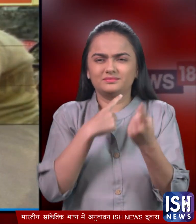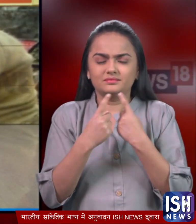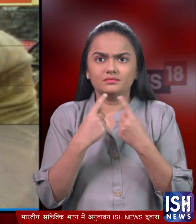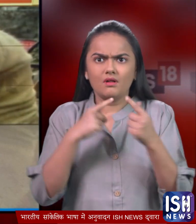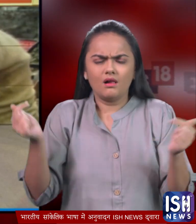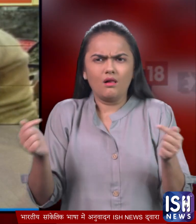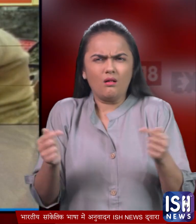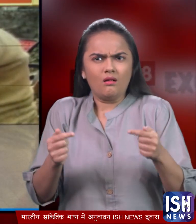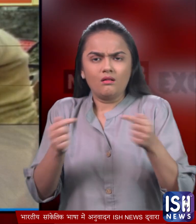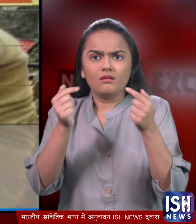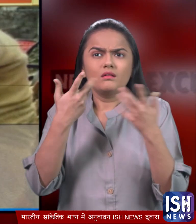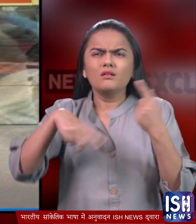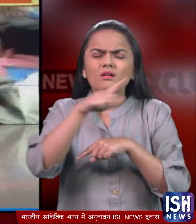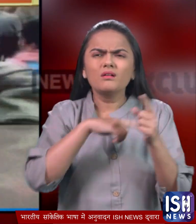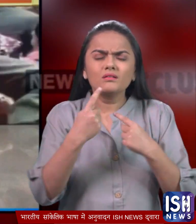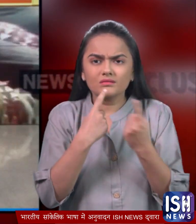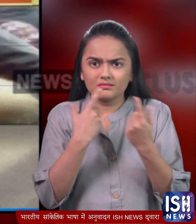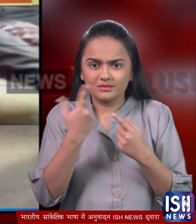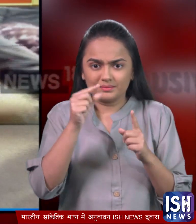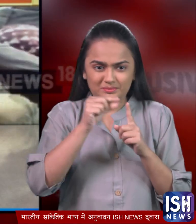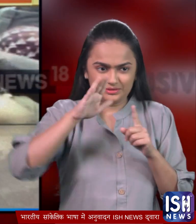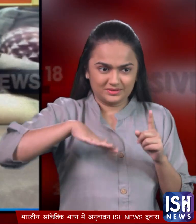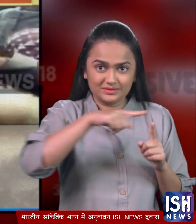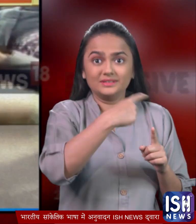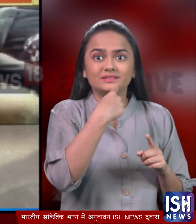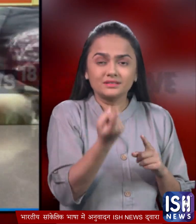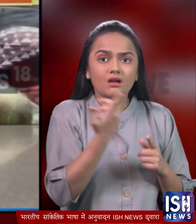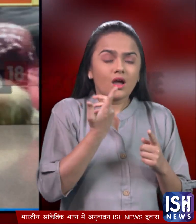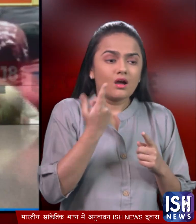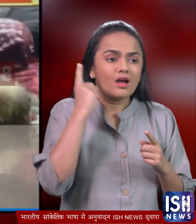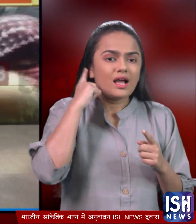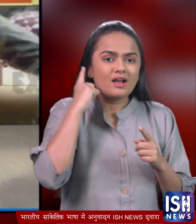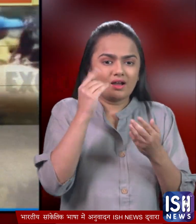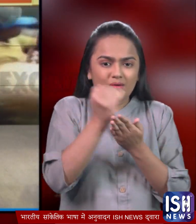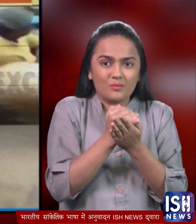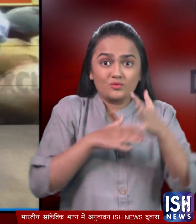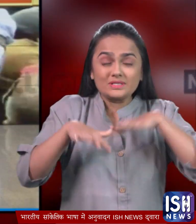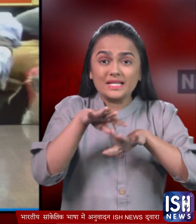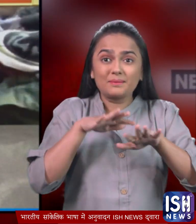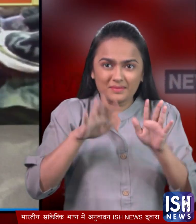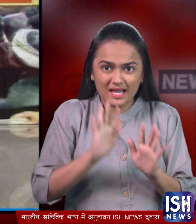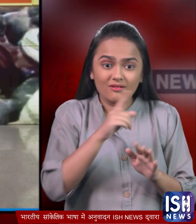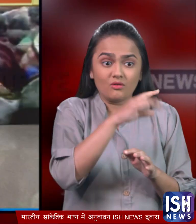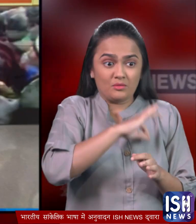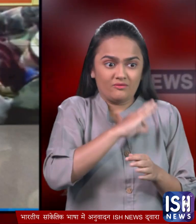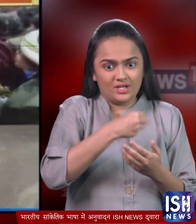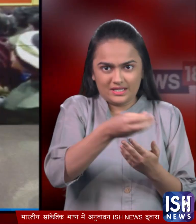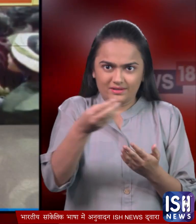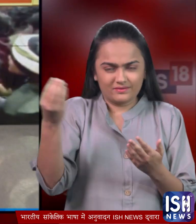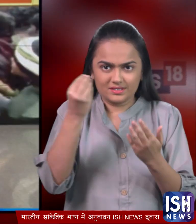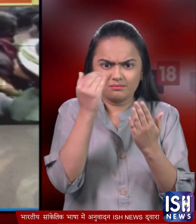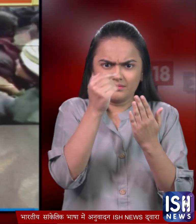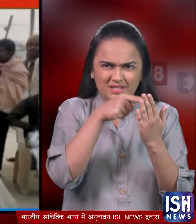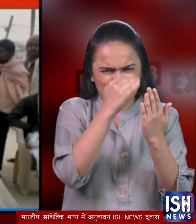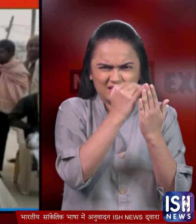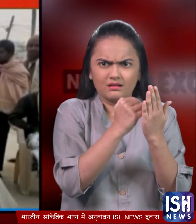है कि पंचायत के आवास सहायक ने प्रधानमंत्री आवास योजना के तहत जिन लोगों को फायदा मिलना था उस लिस्ट में कुछ हेराफेरी